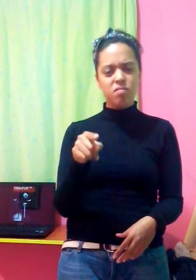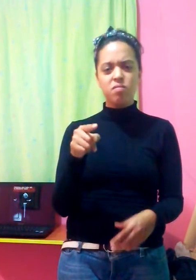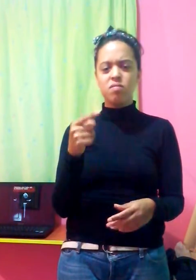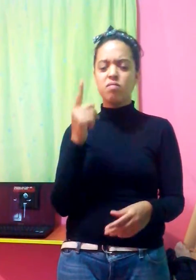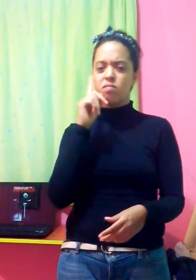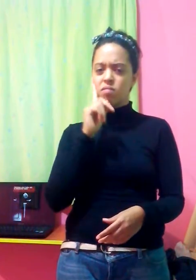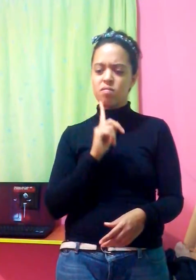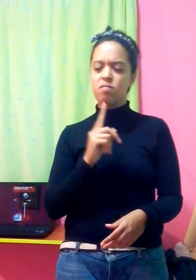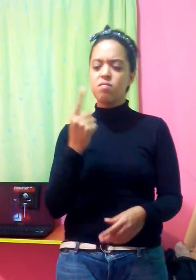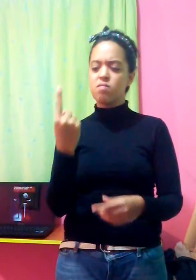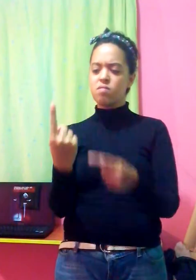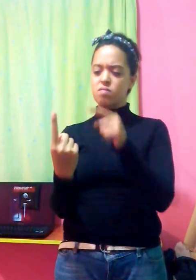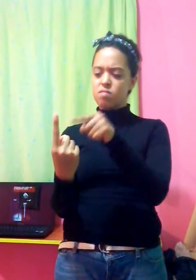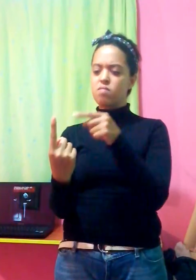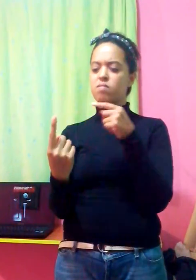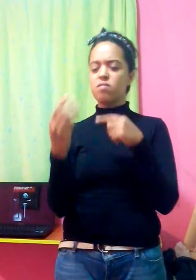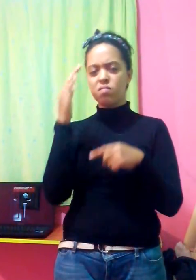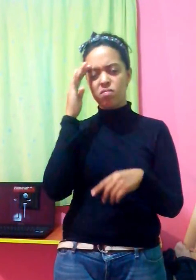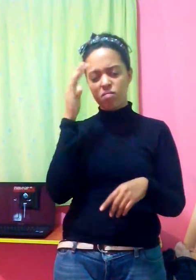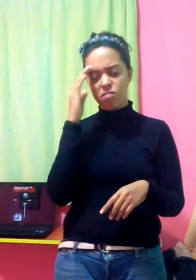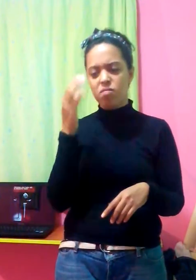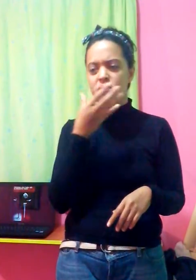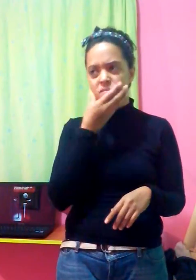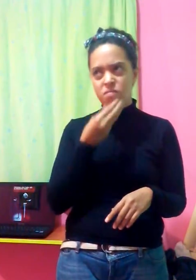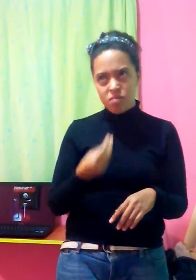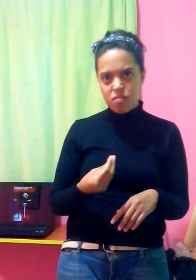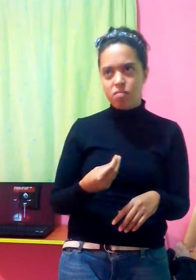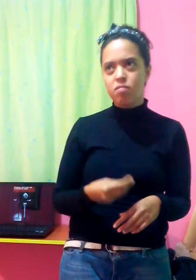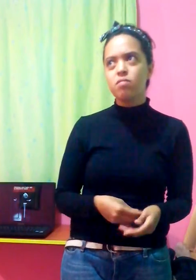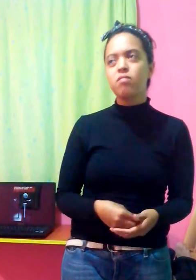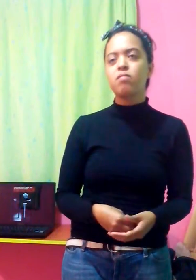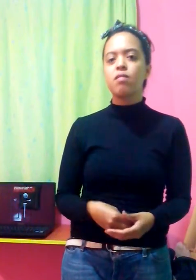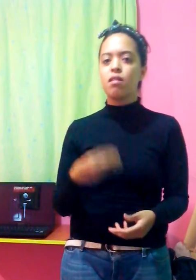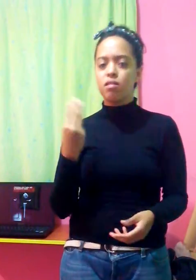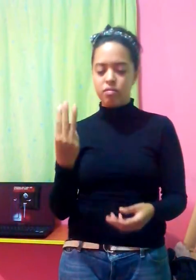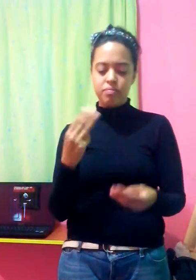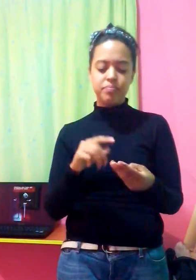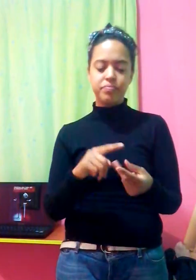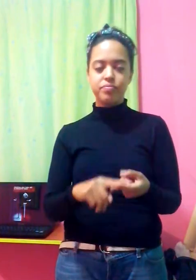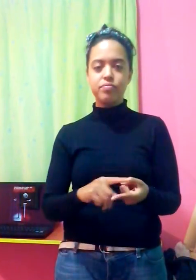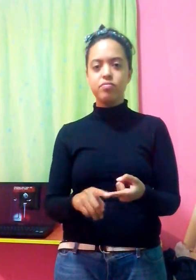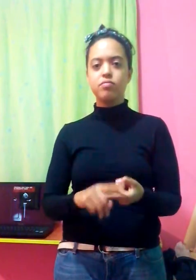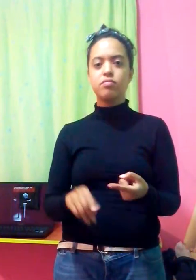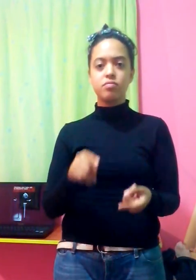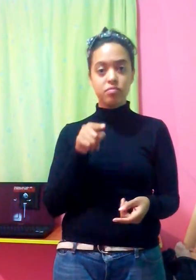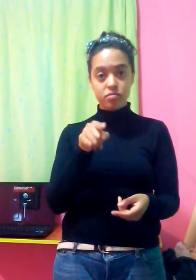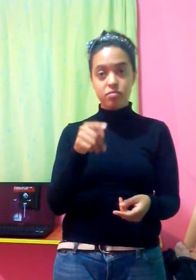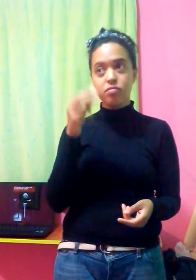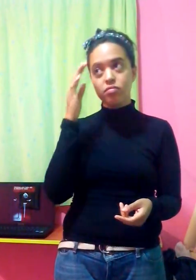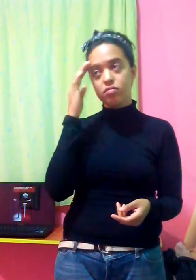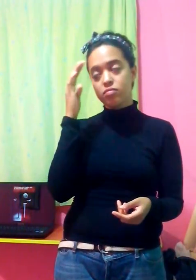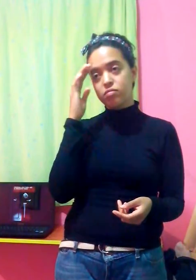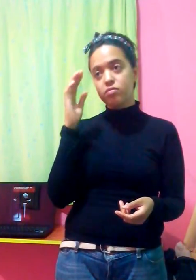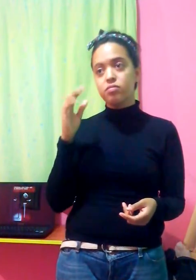entiende muchos porqués. Tercera diferencia que hoy le quiero platicar. ¿Usted me creería que la audición es diferente en